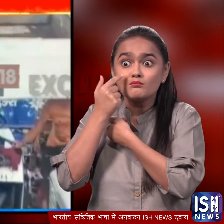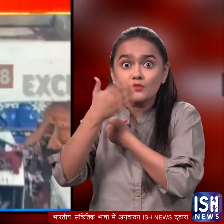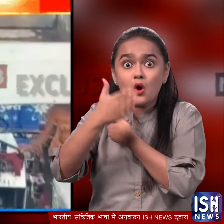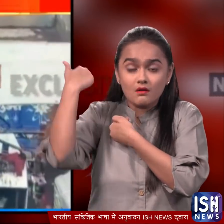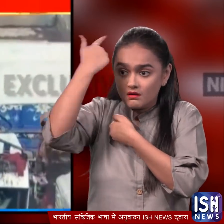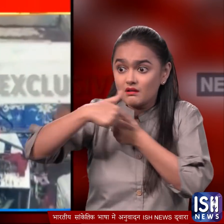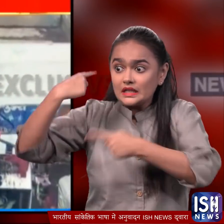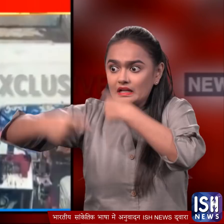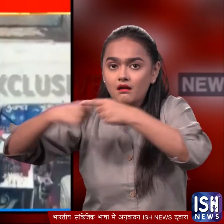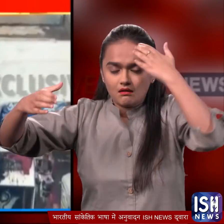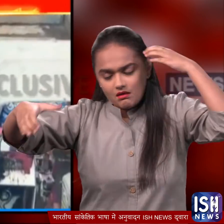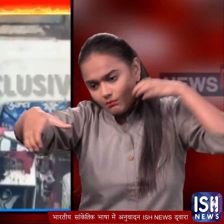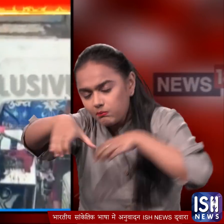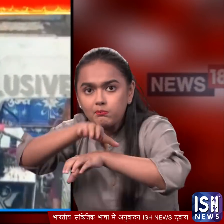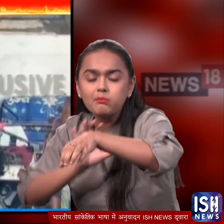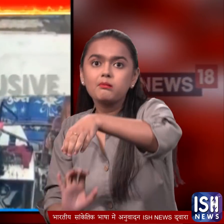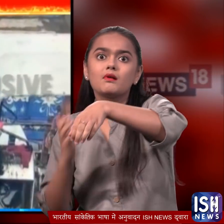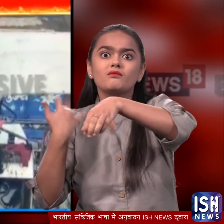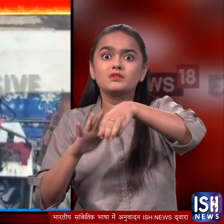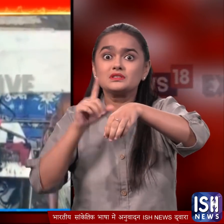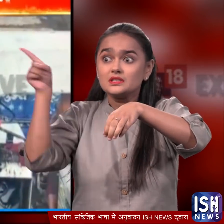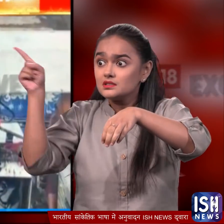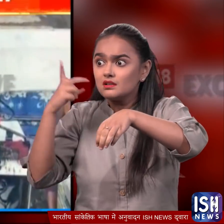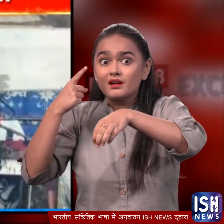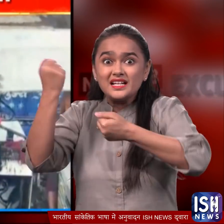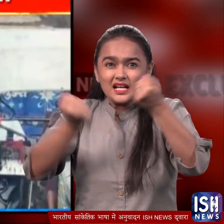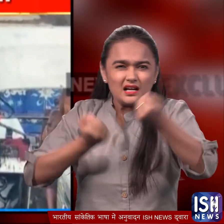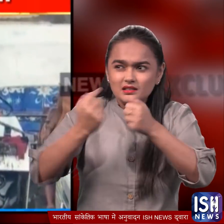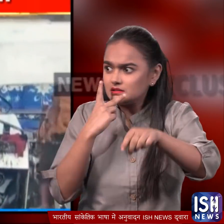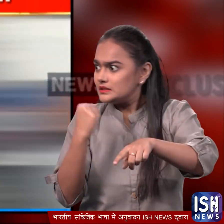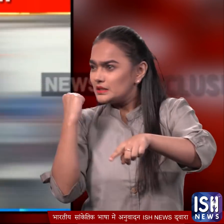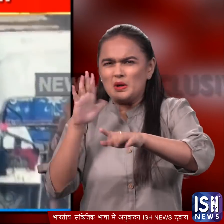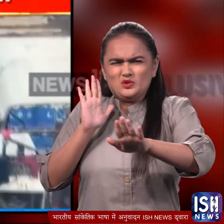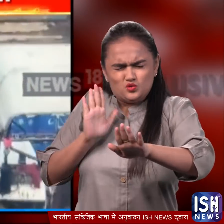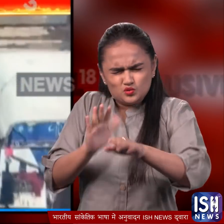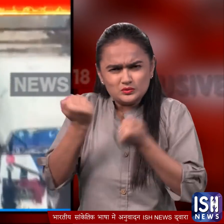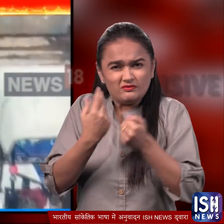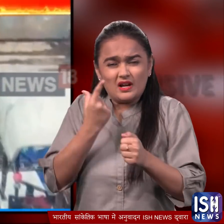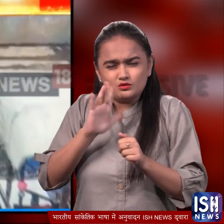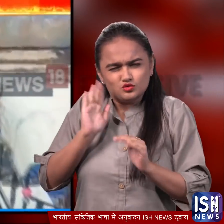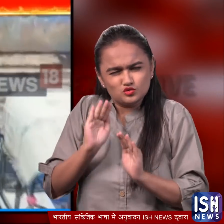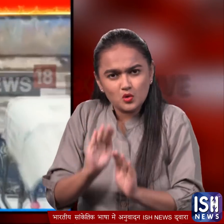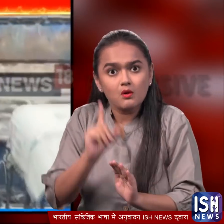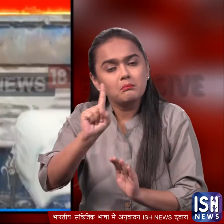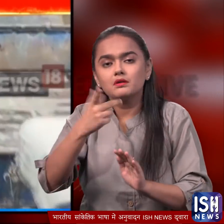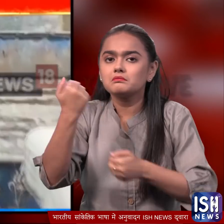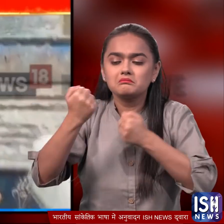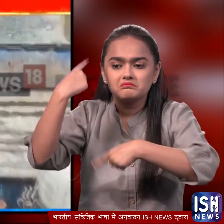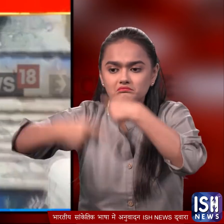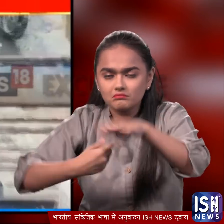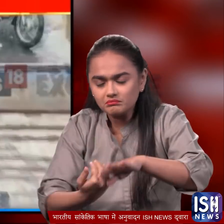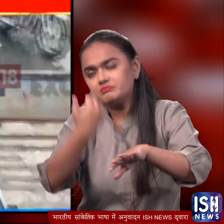तरह ट्रॉली के नीचे आ गया। गनीमत रही कि ट्रैक्टर वाले ने तुरंत पीछे देखा और रफ्तार धीमी कर ली, लेकिन तब तक ट्रॉली उस आदमी के ऊपर से गुजर